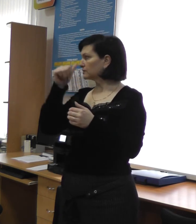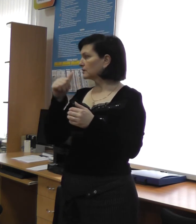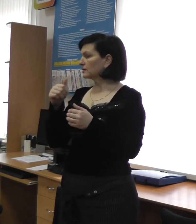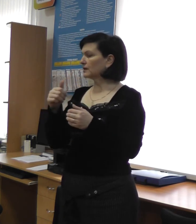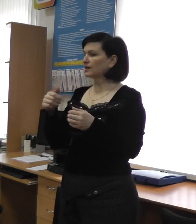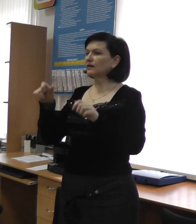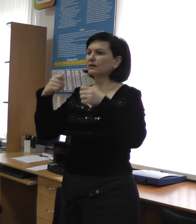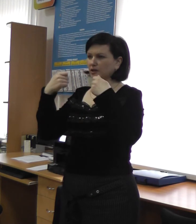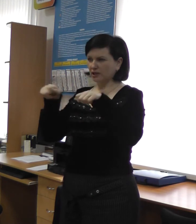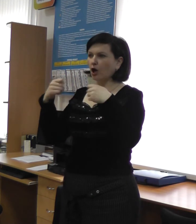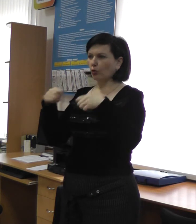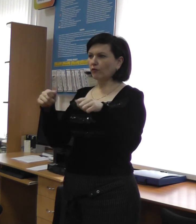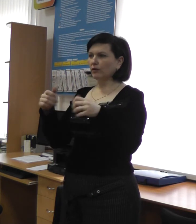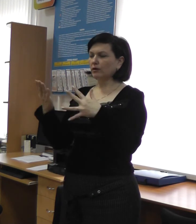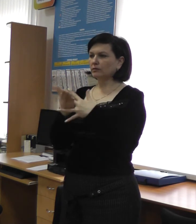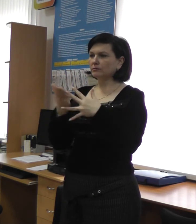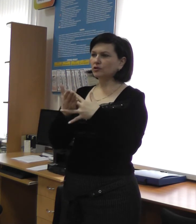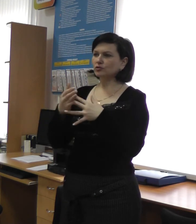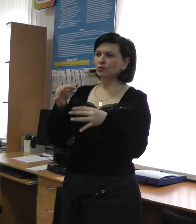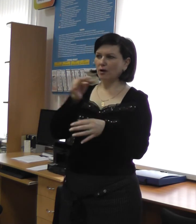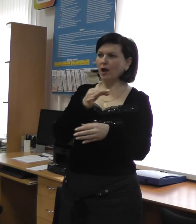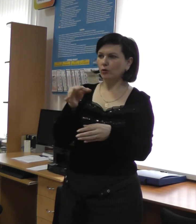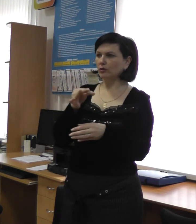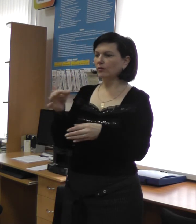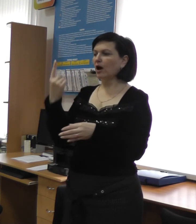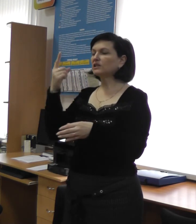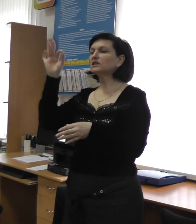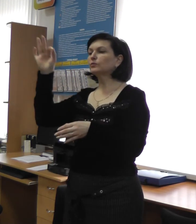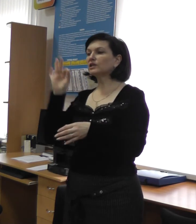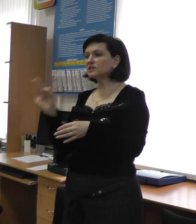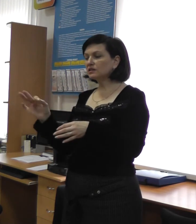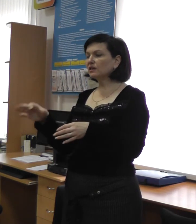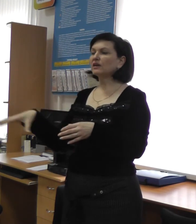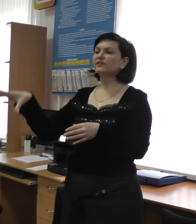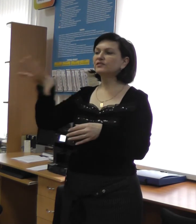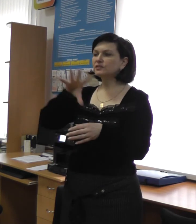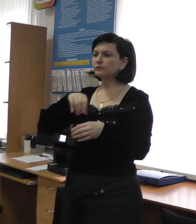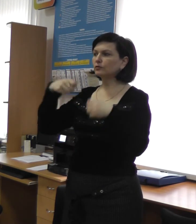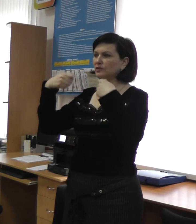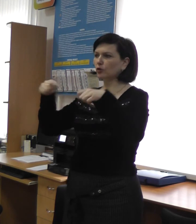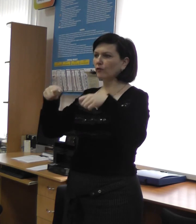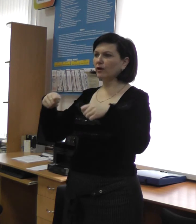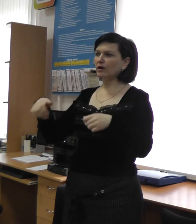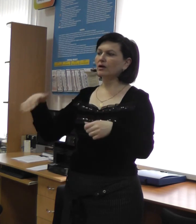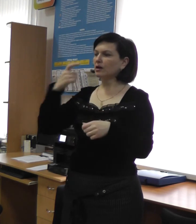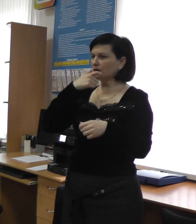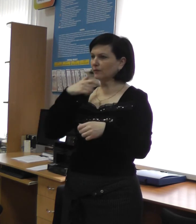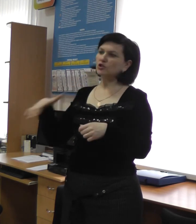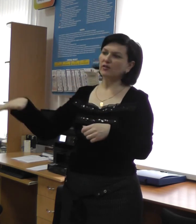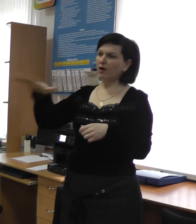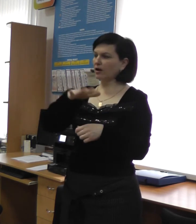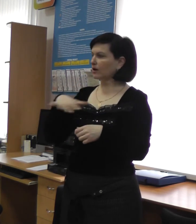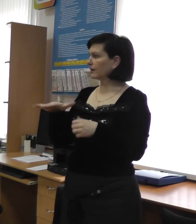внешняя торговля между регионами составляет около 1% всего внешторгового оборота края.